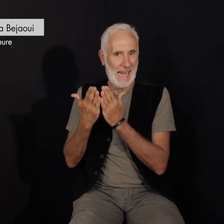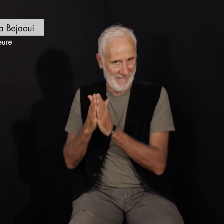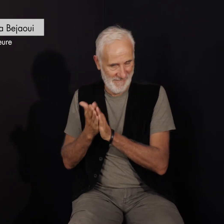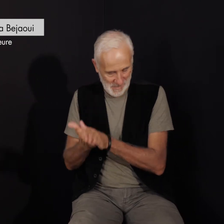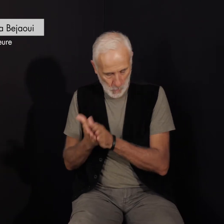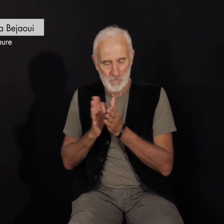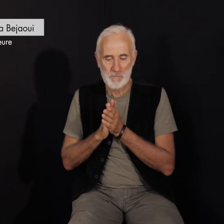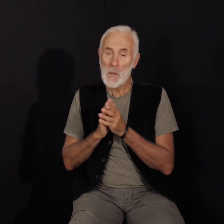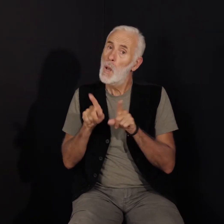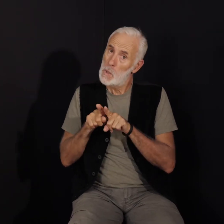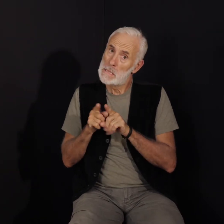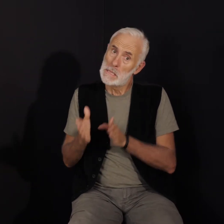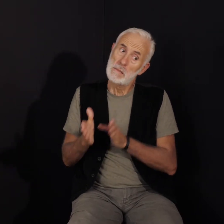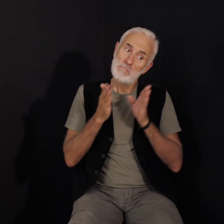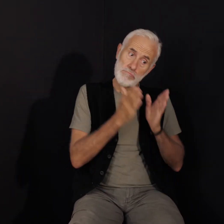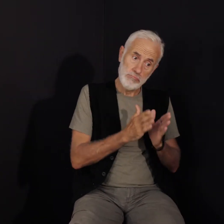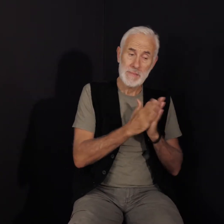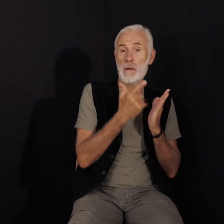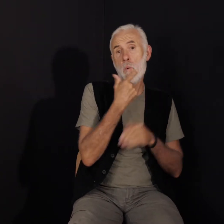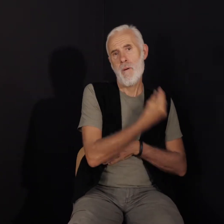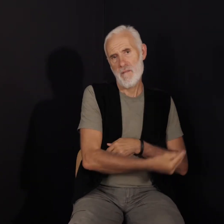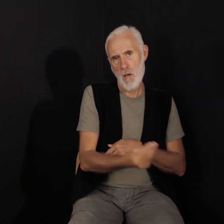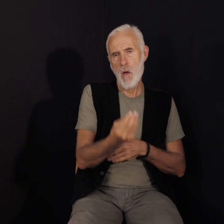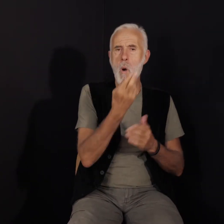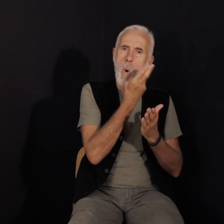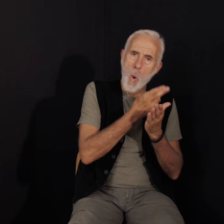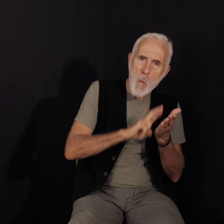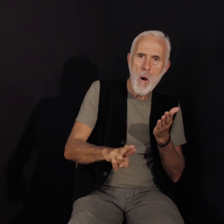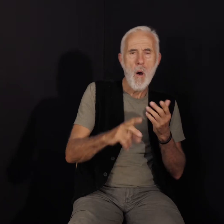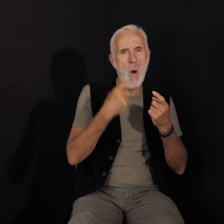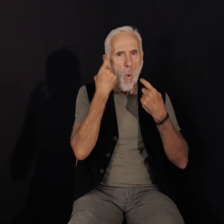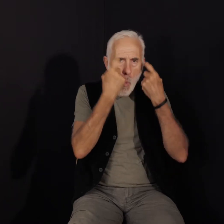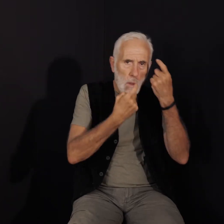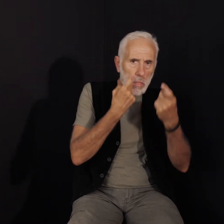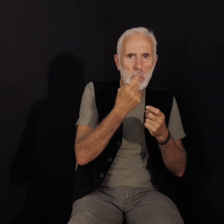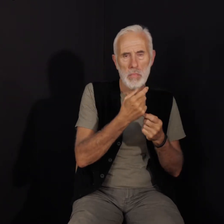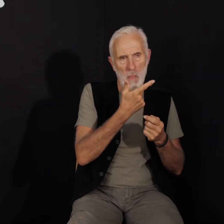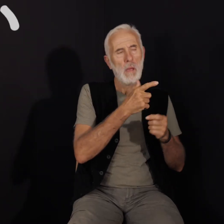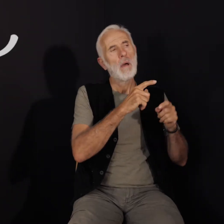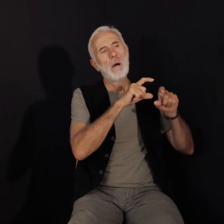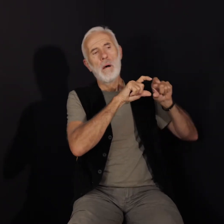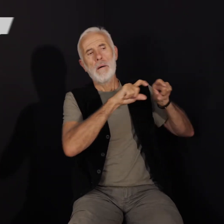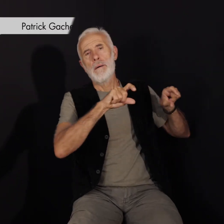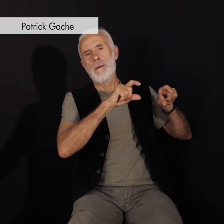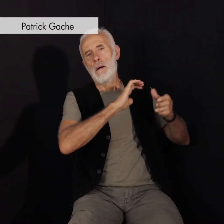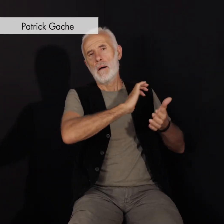enfants, des romans, des contes qui sont publiés en presse jeunesse,